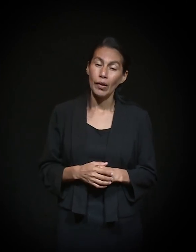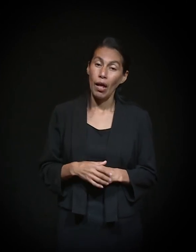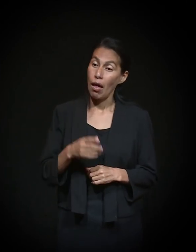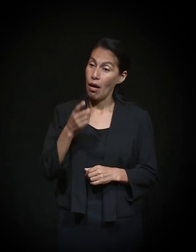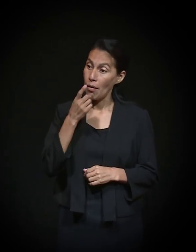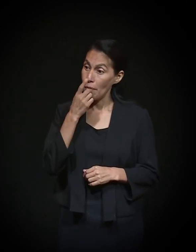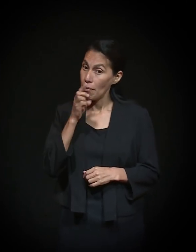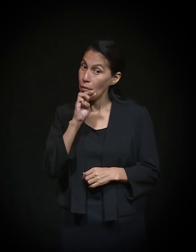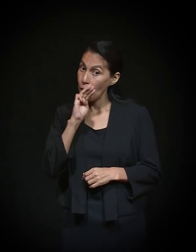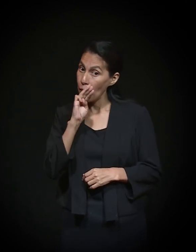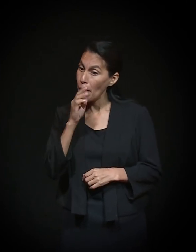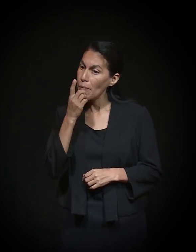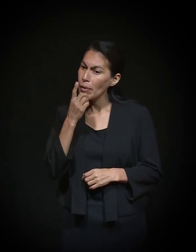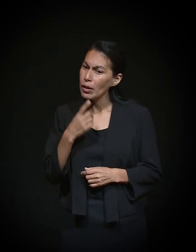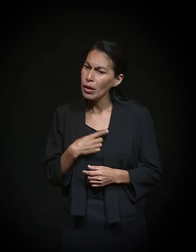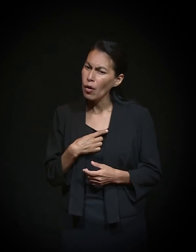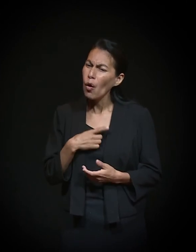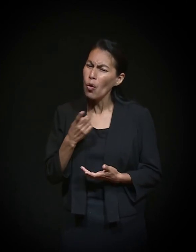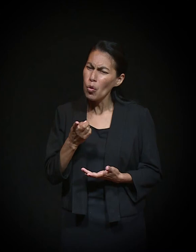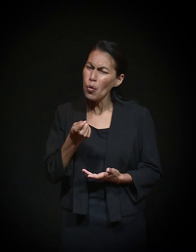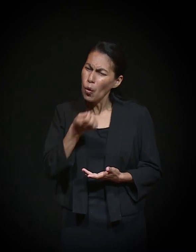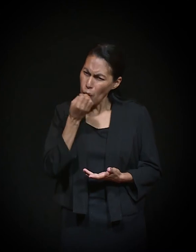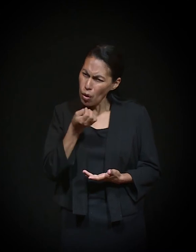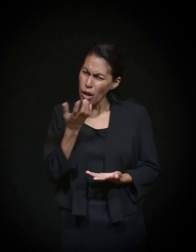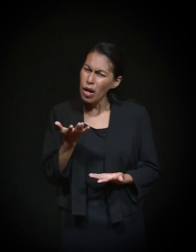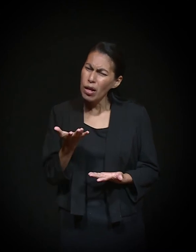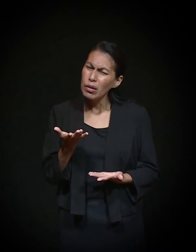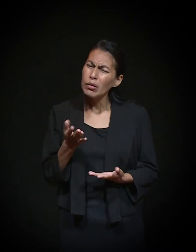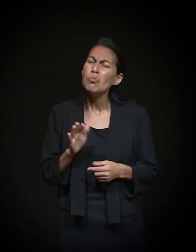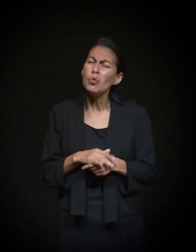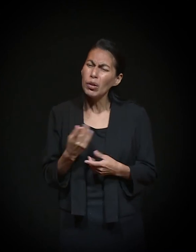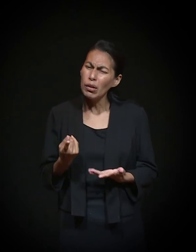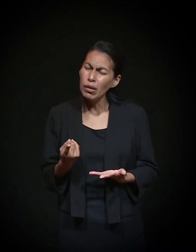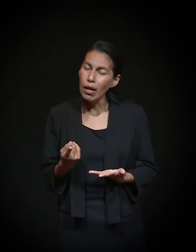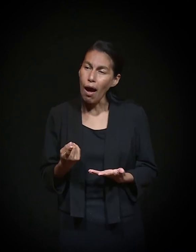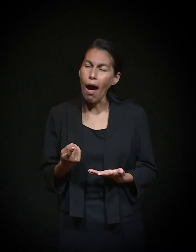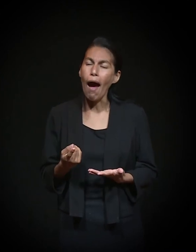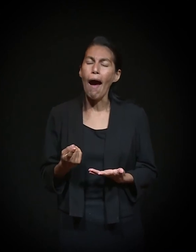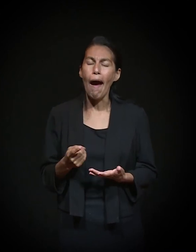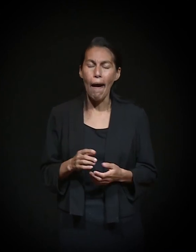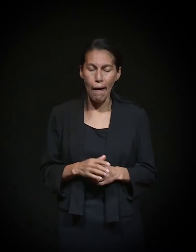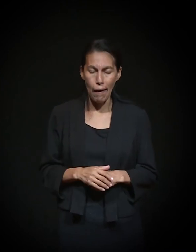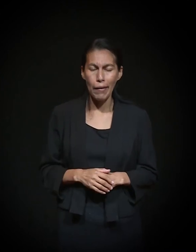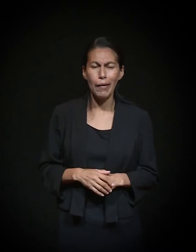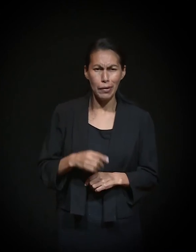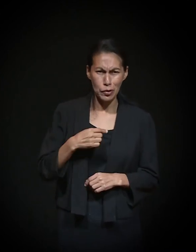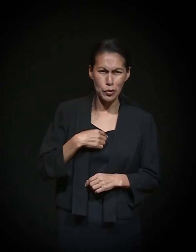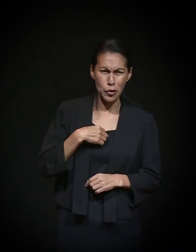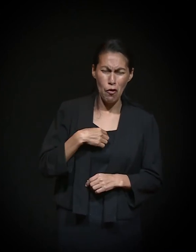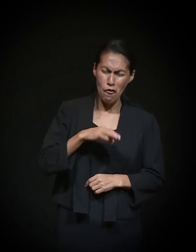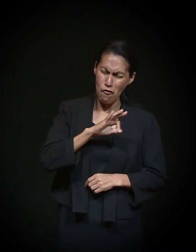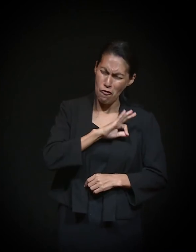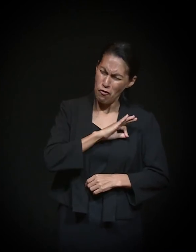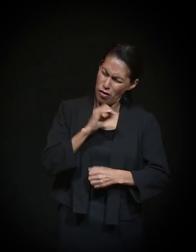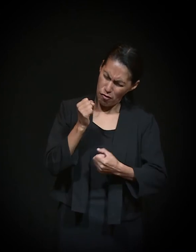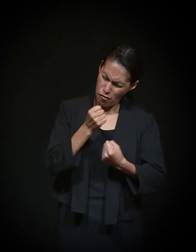después mi mamá me dijo, ¿por qué no una? Entonces, por eso.